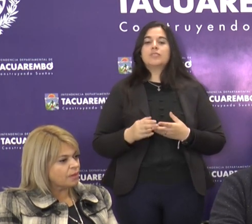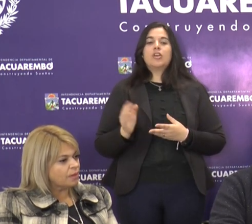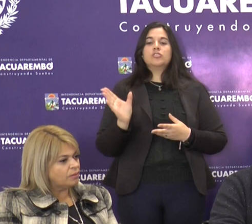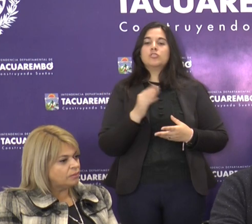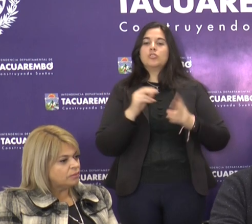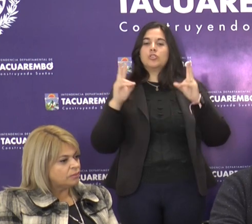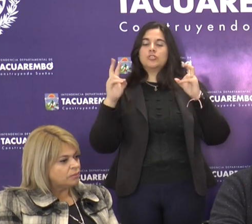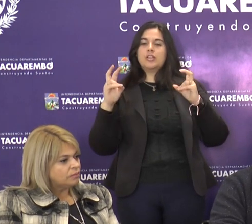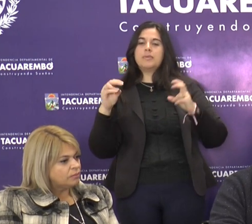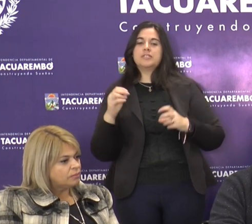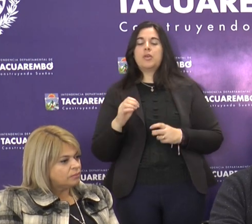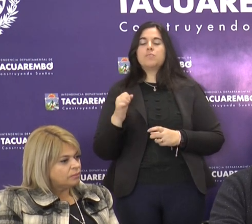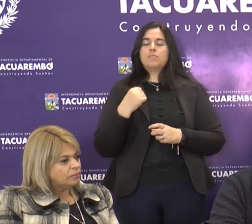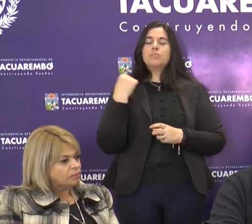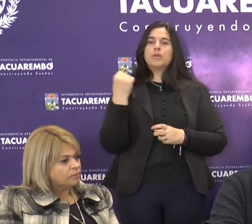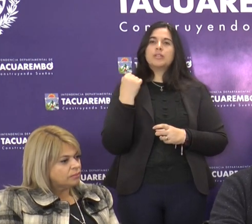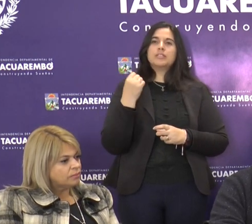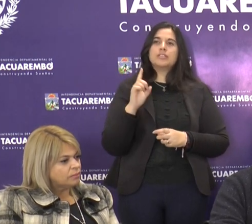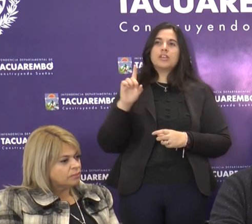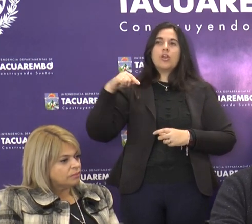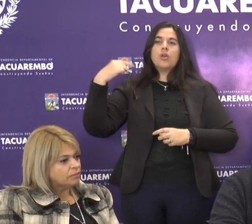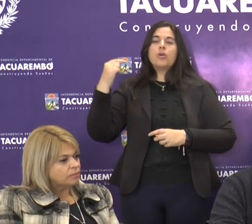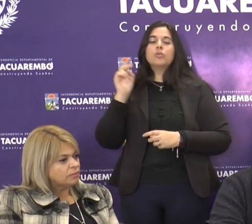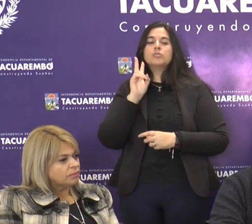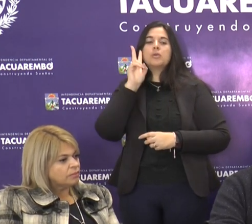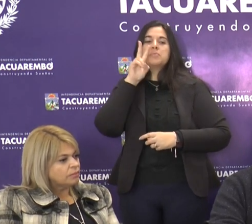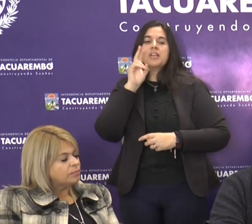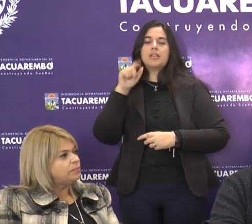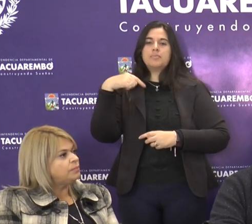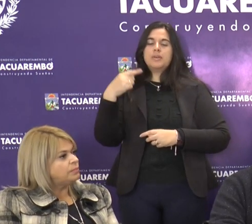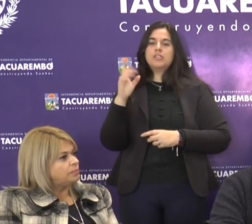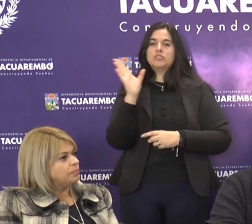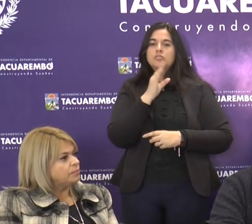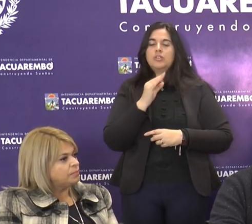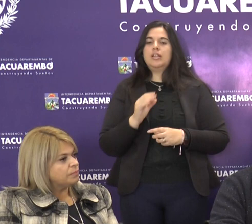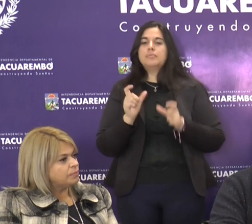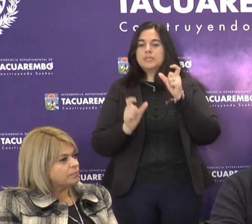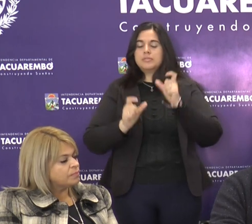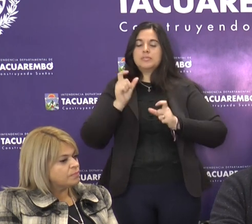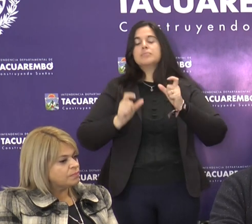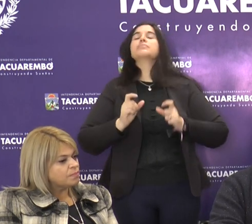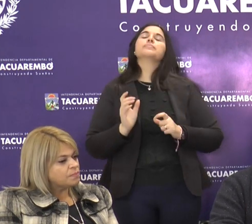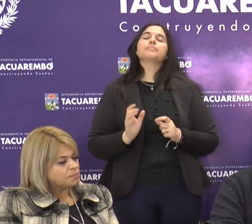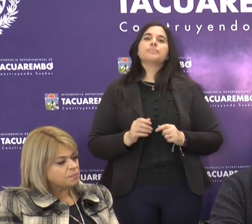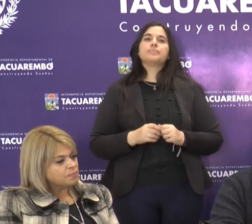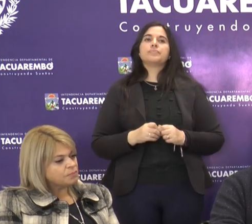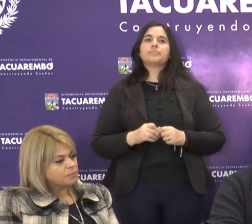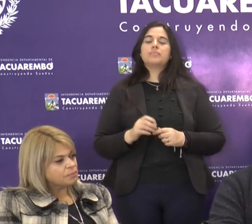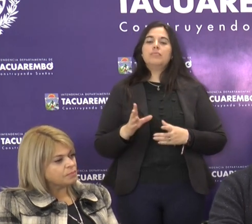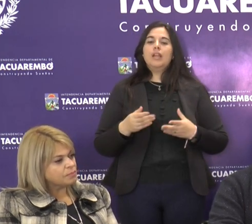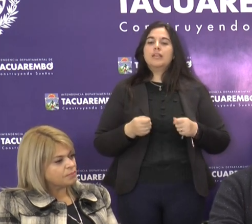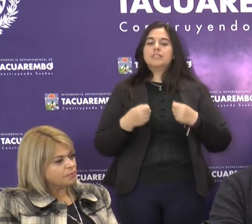esta temática compleja desde otro punto de vista, desde otro ángulo, indudablemente llevar al Congreso ya un